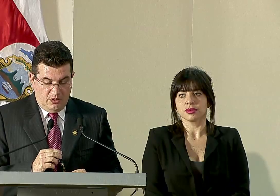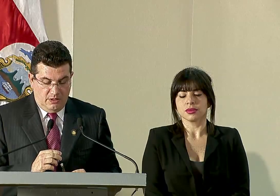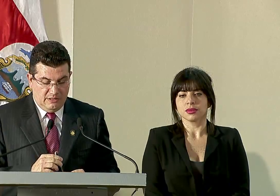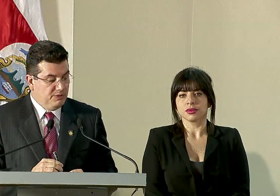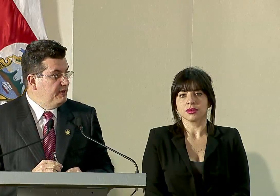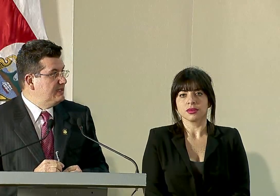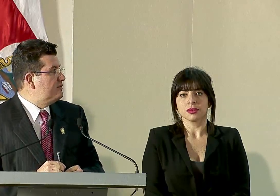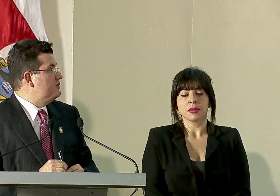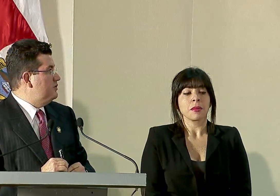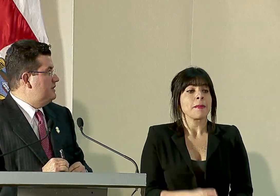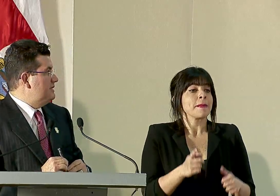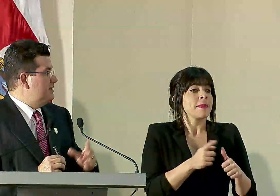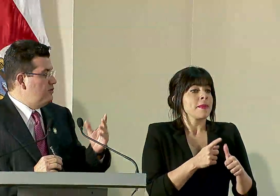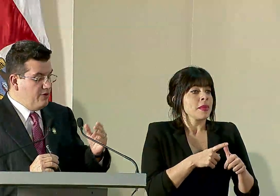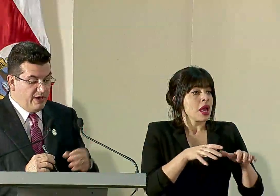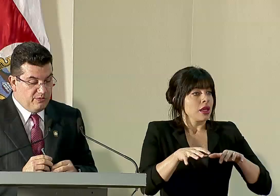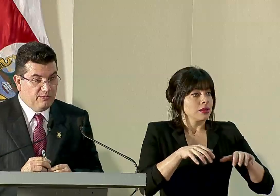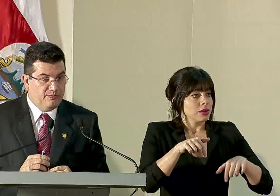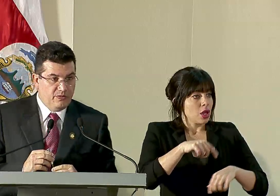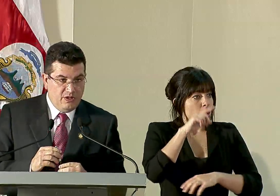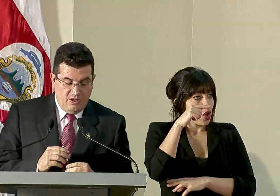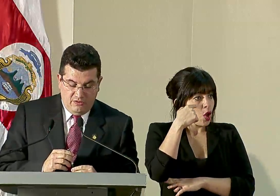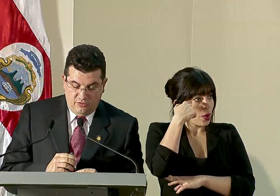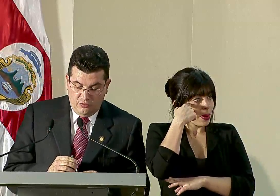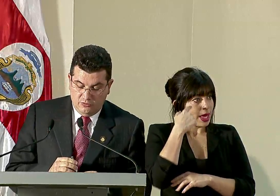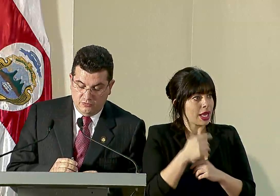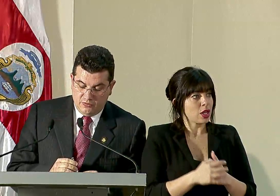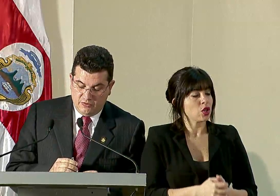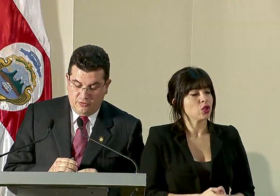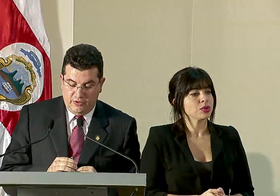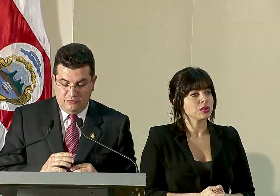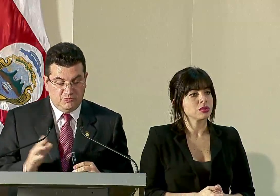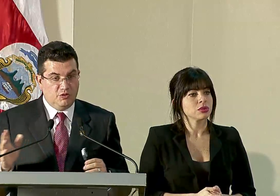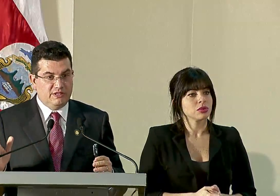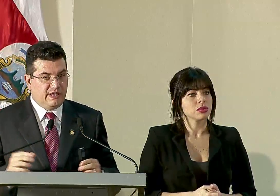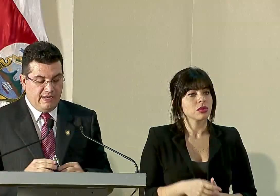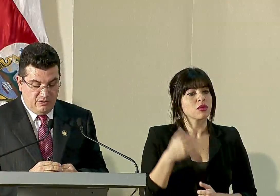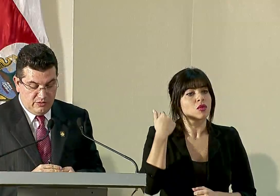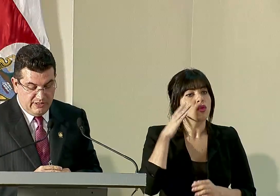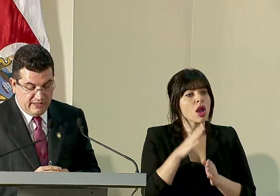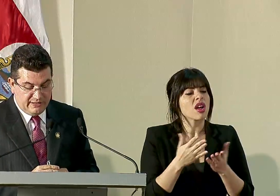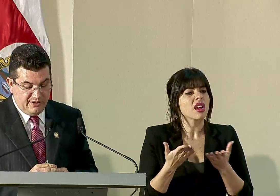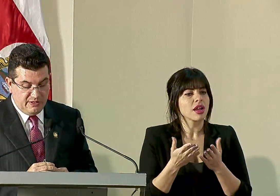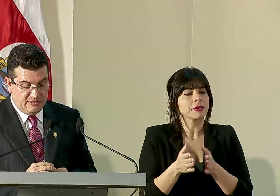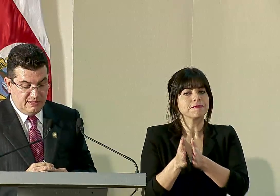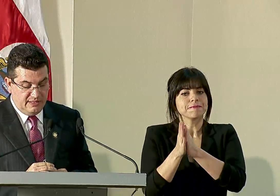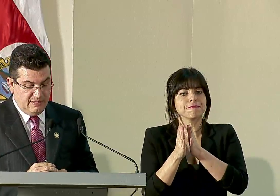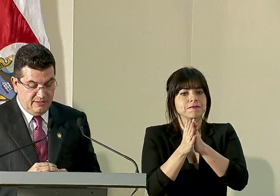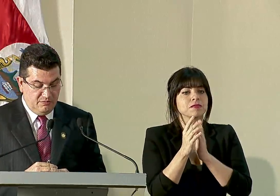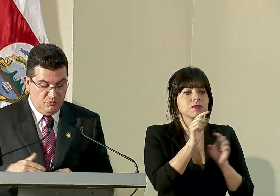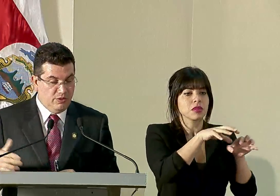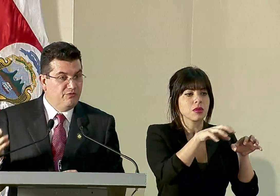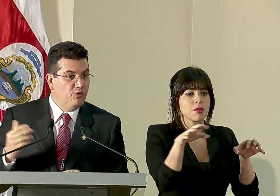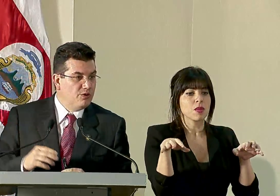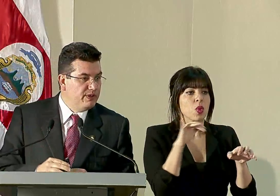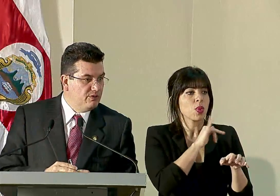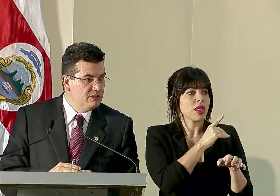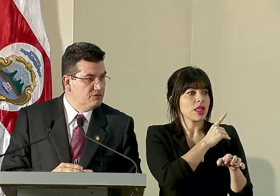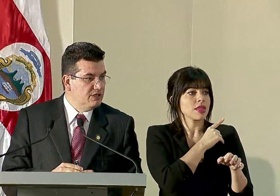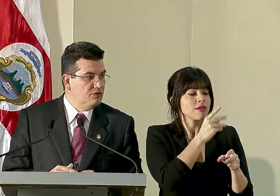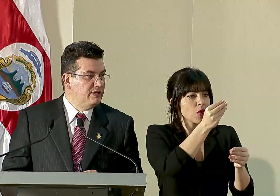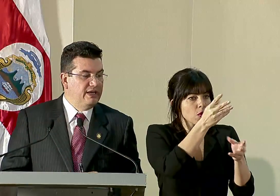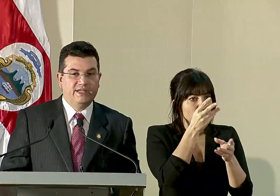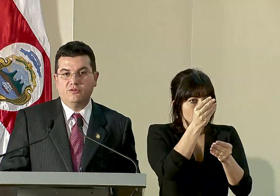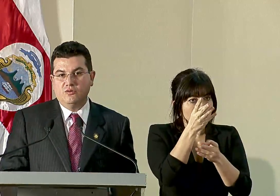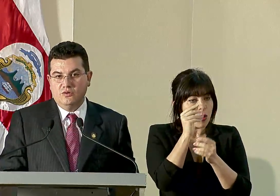Las primeras actuaciones de este Gobierno fueron solicitar a las juntas directivas un informe